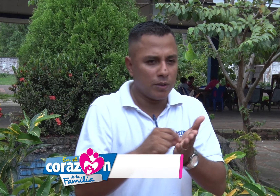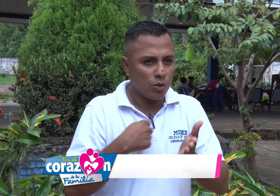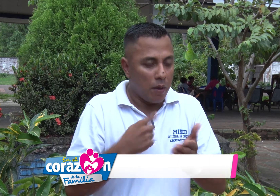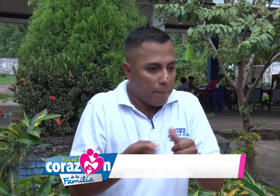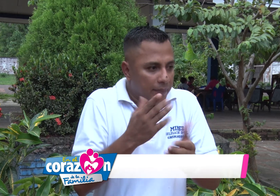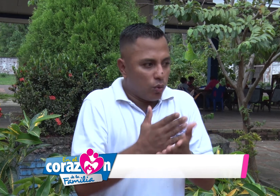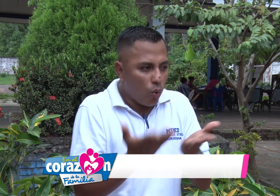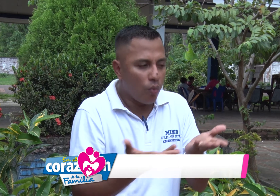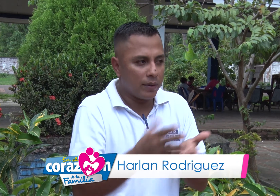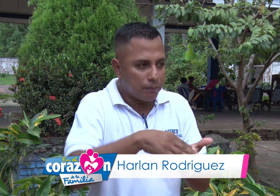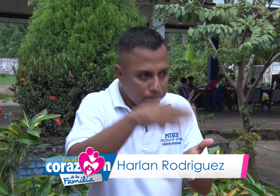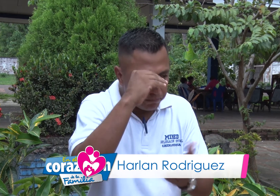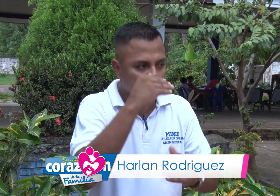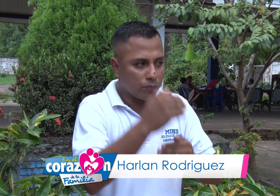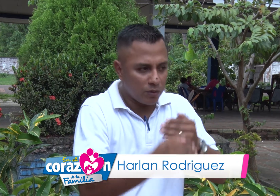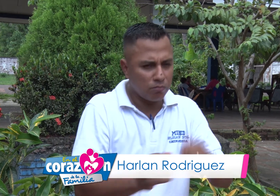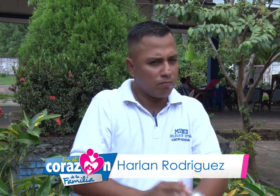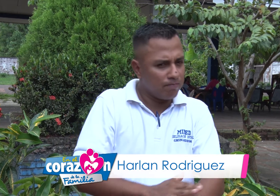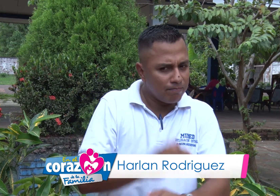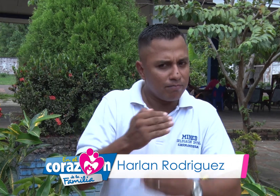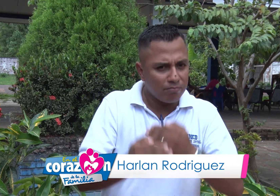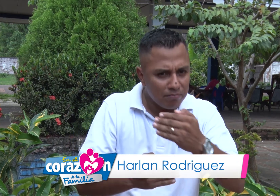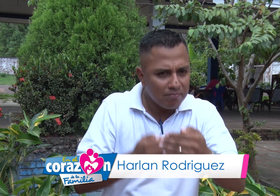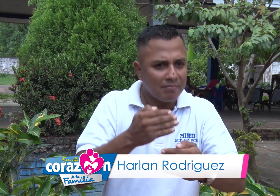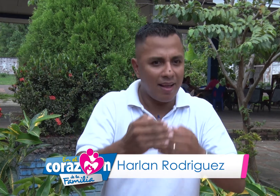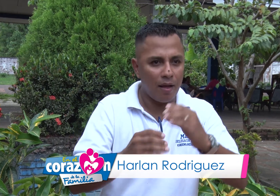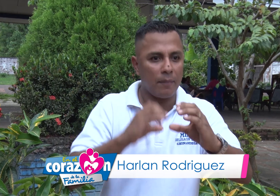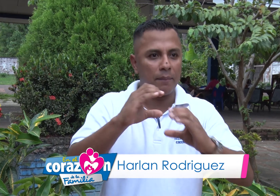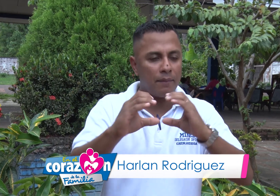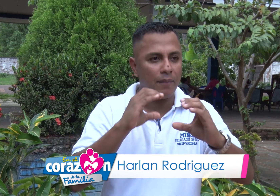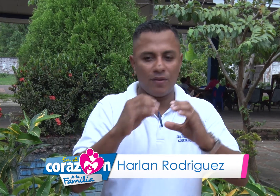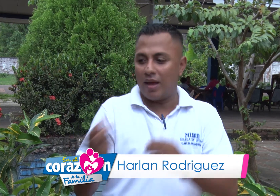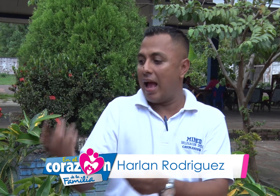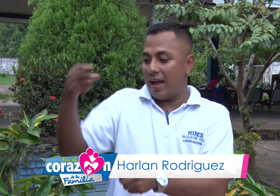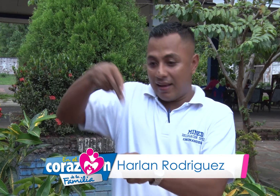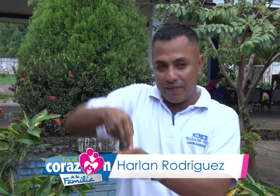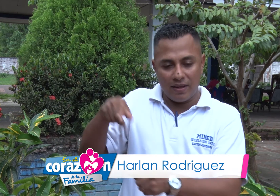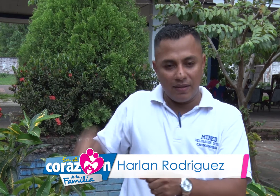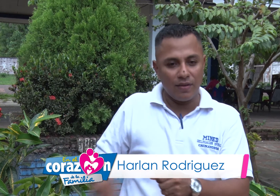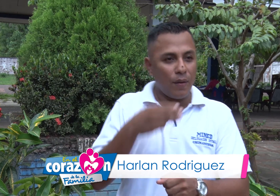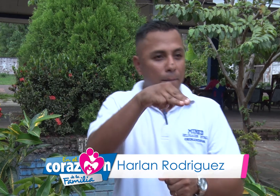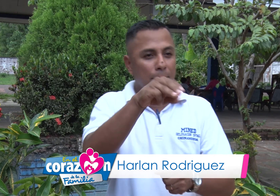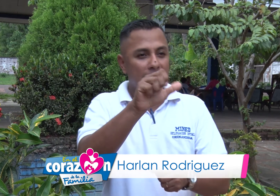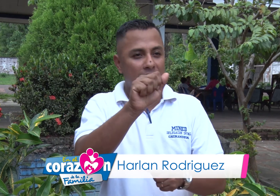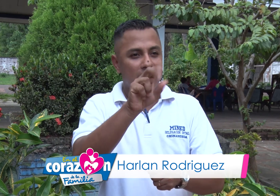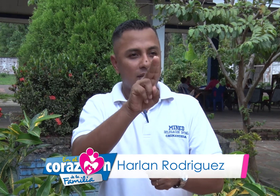comunicaba con papelitos, de forma escrita con las personas, pero a medida que va pasando el tiempo, me